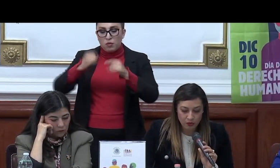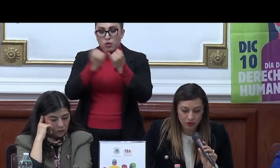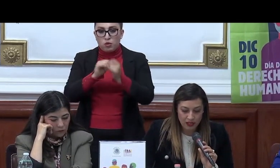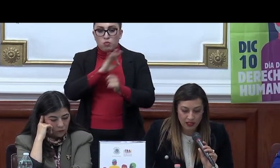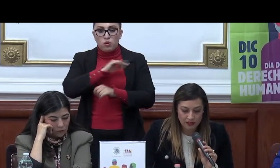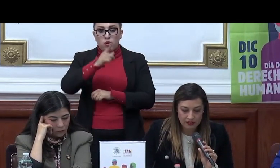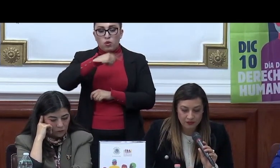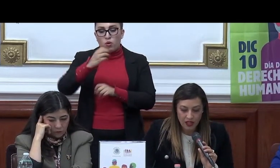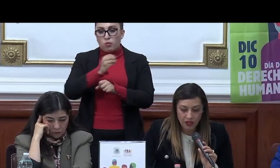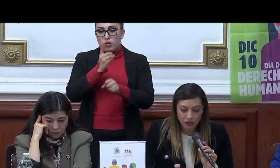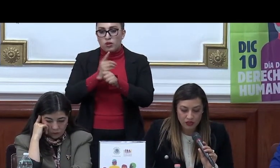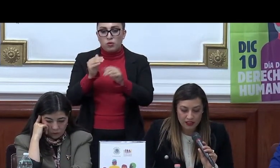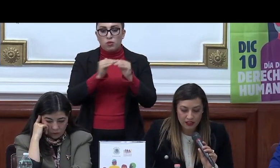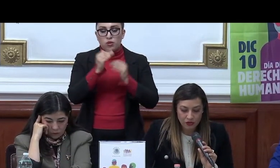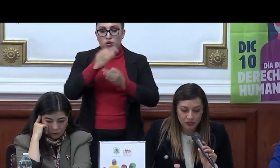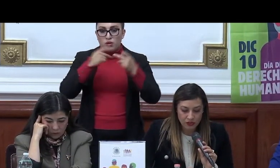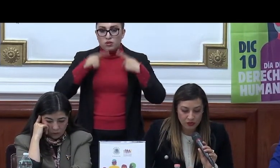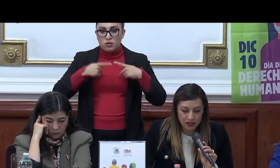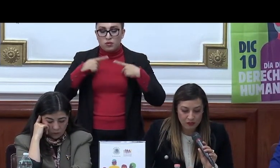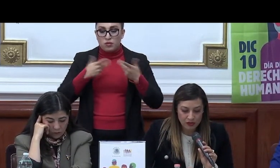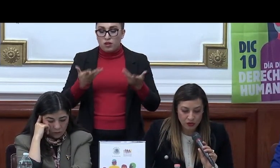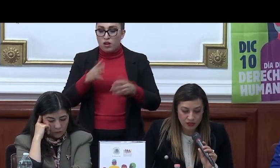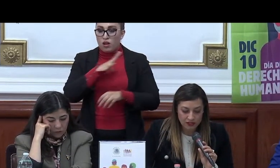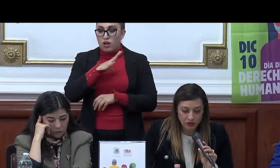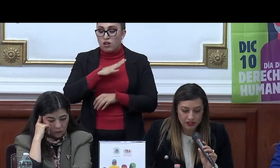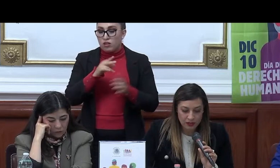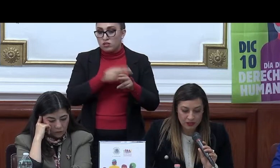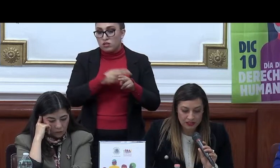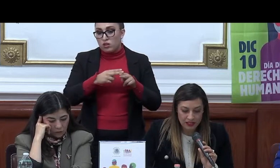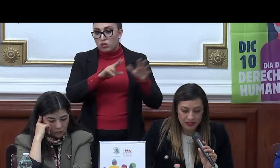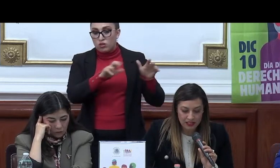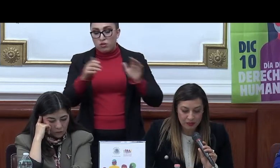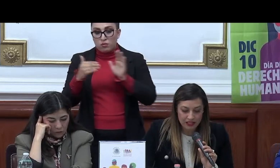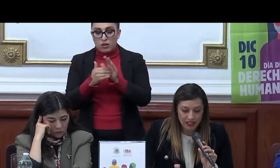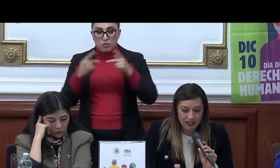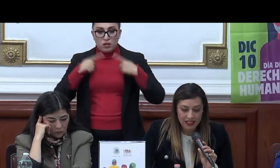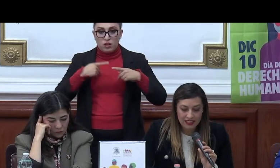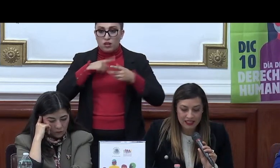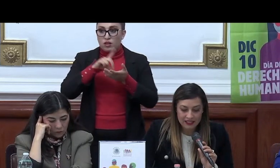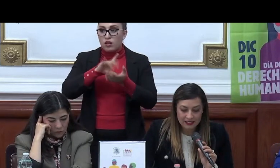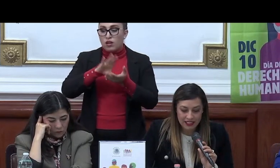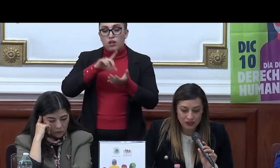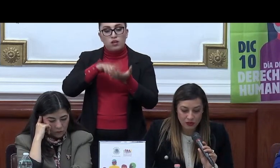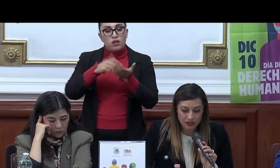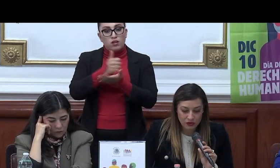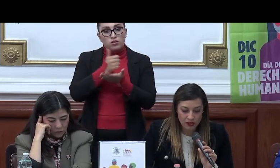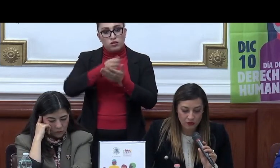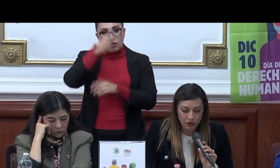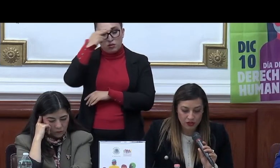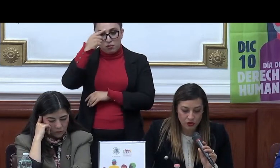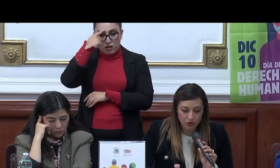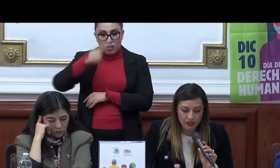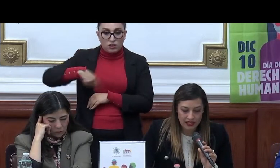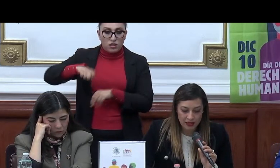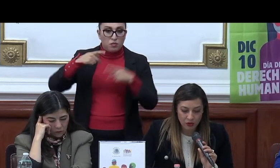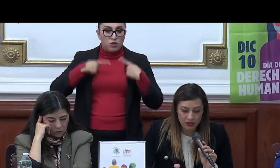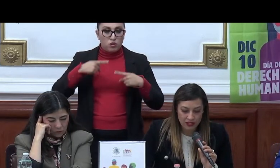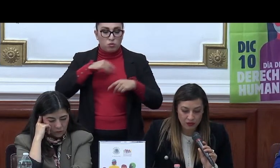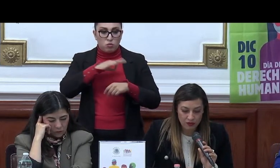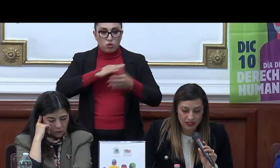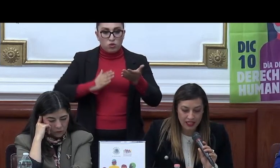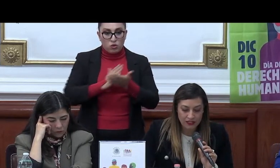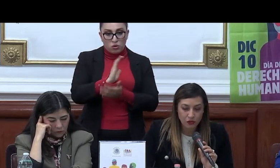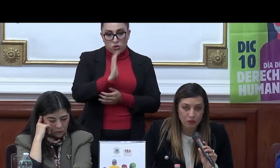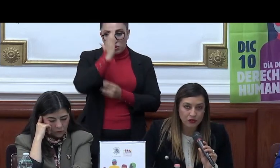de oportunidades. Con cerca de 800,000 personas con discapacidad en la capital, garantizar su acceso a la información y a la